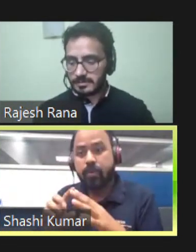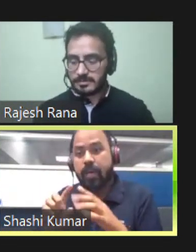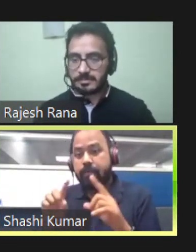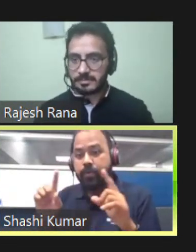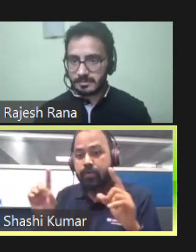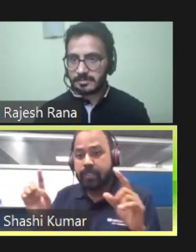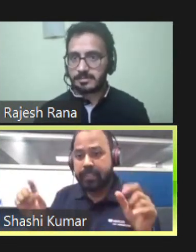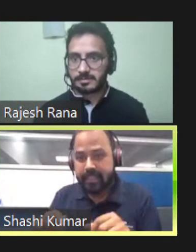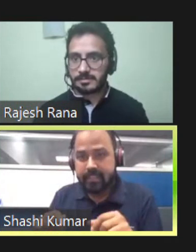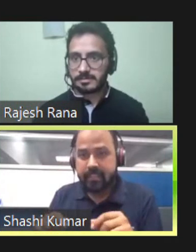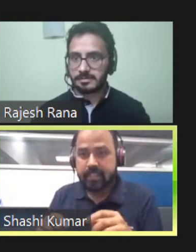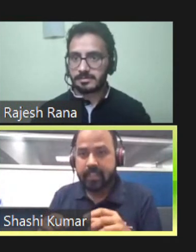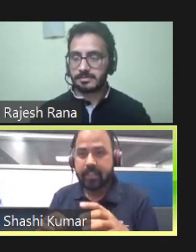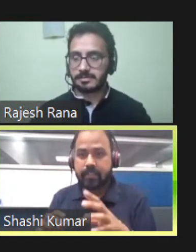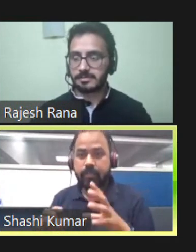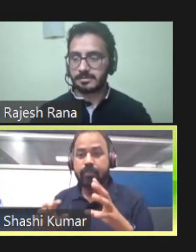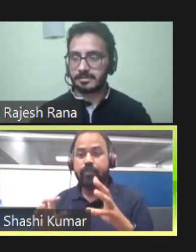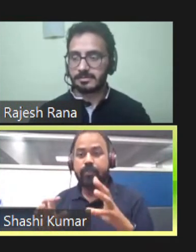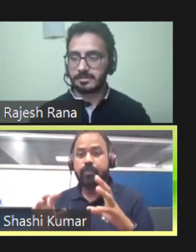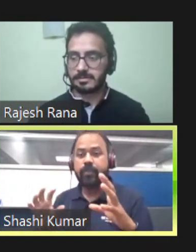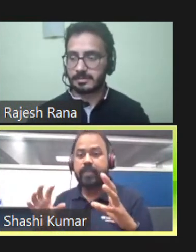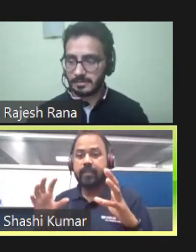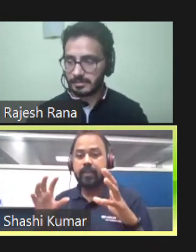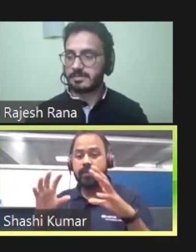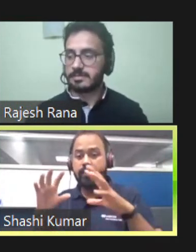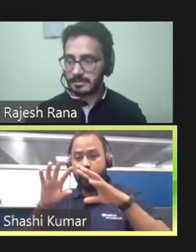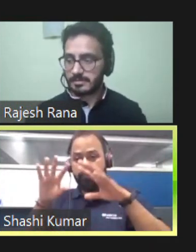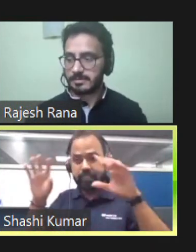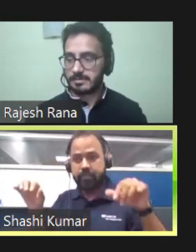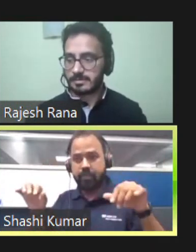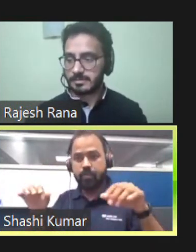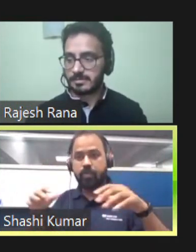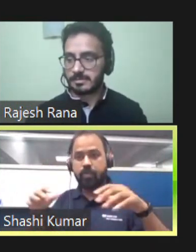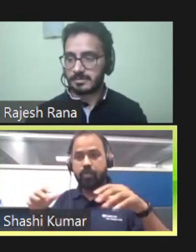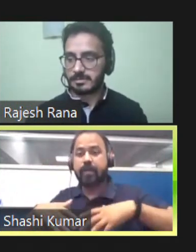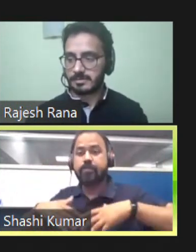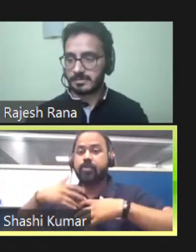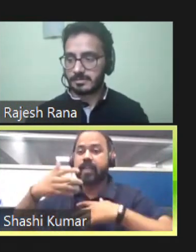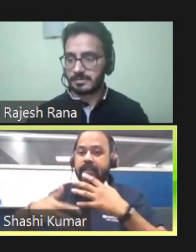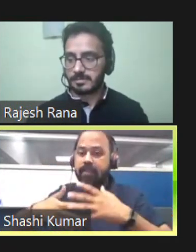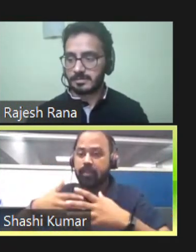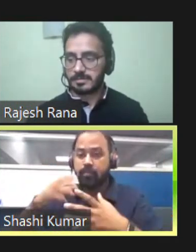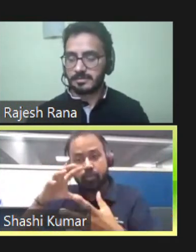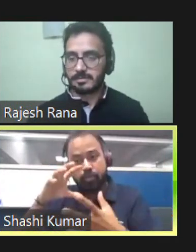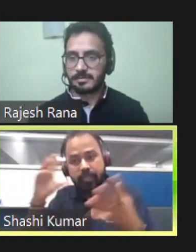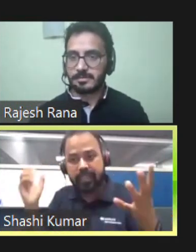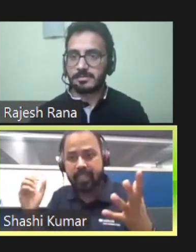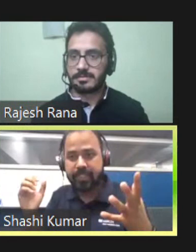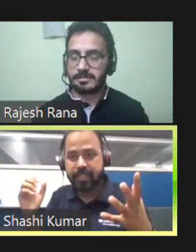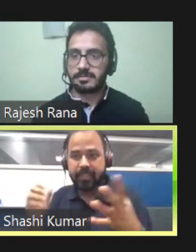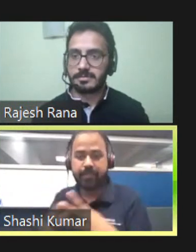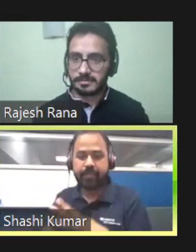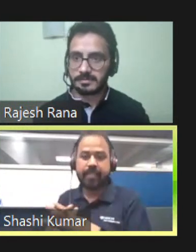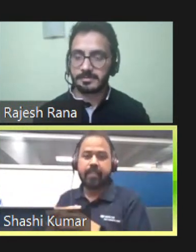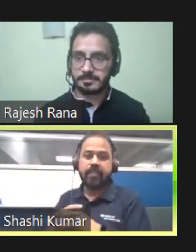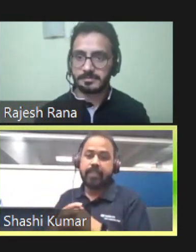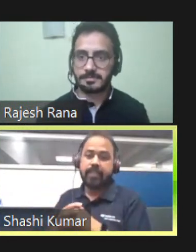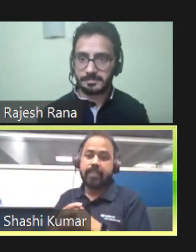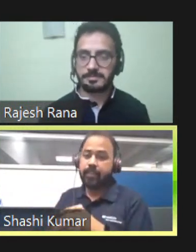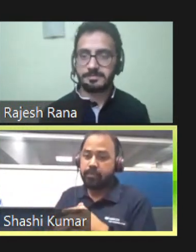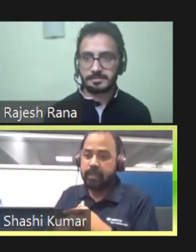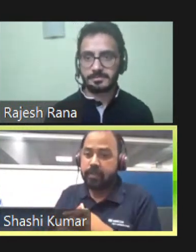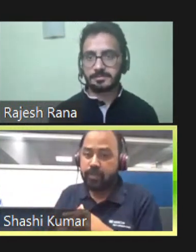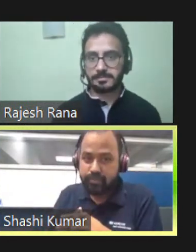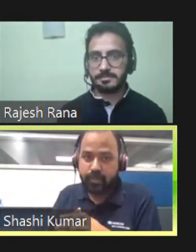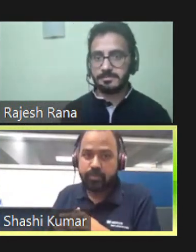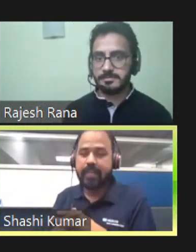सकते तो वो आपको देख सकते हैं. So that वो visible हो, आप जो sign कर रहे हो वो उनको दिखना चाहिए, right? They